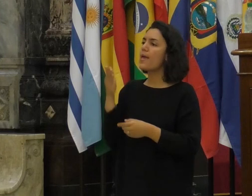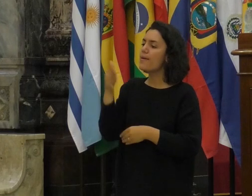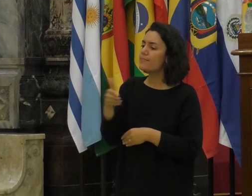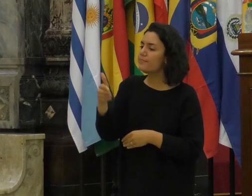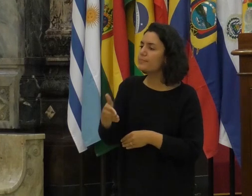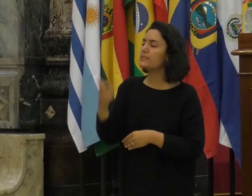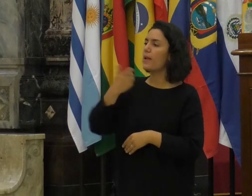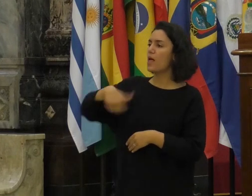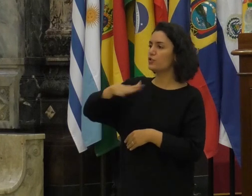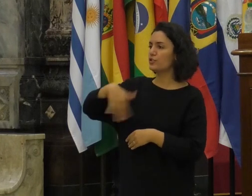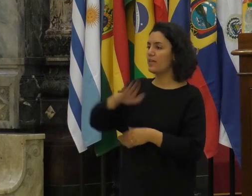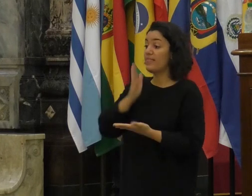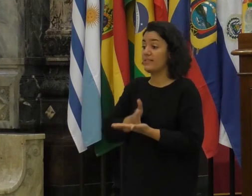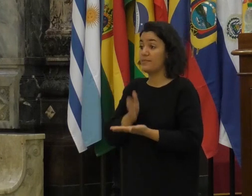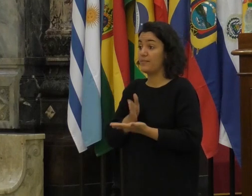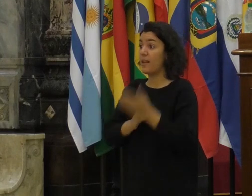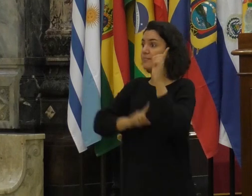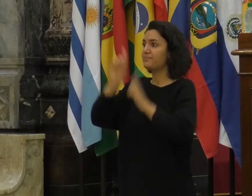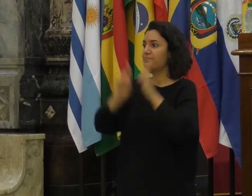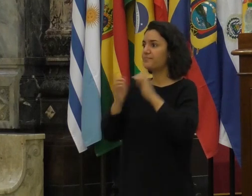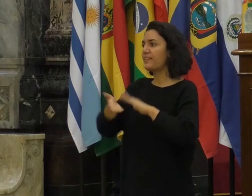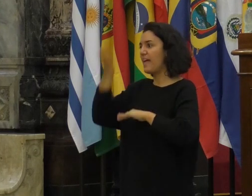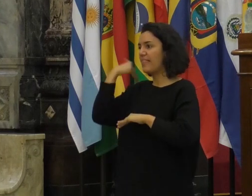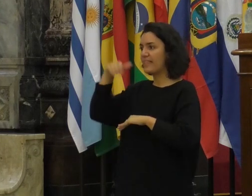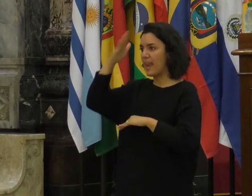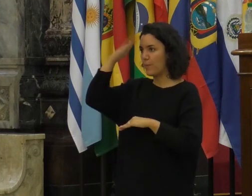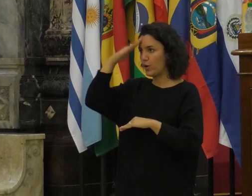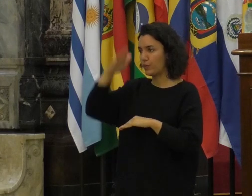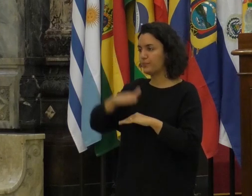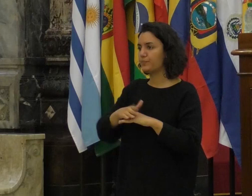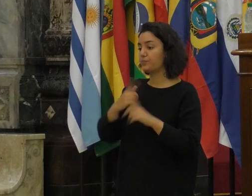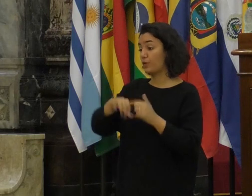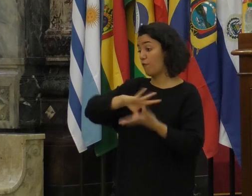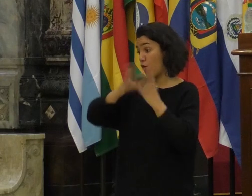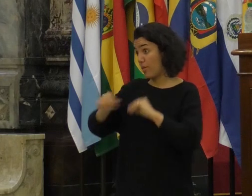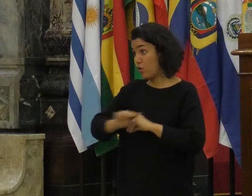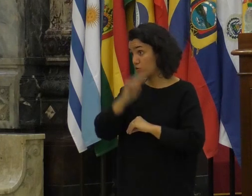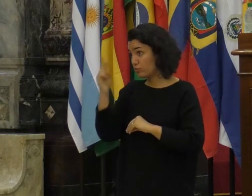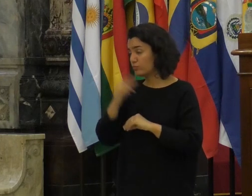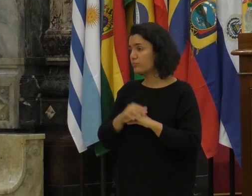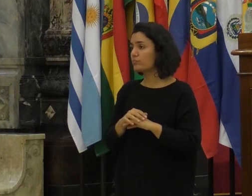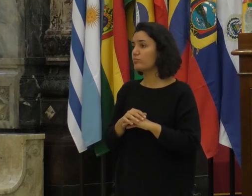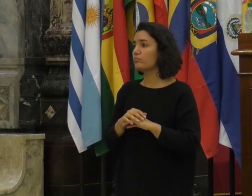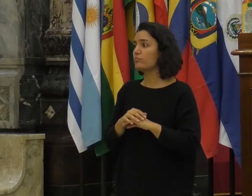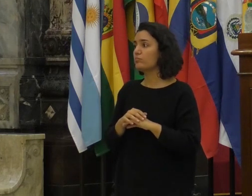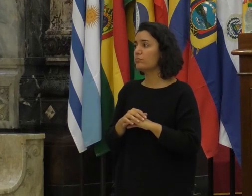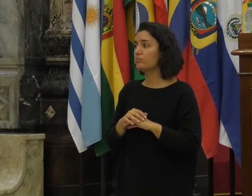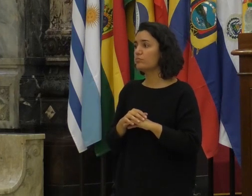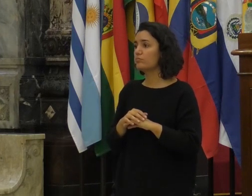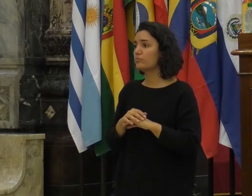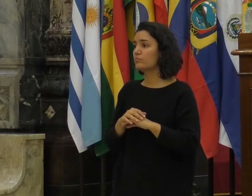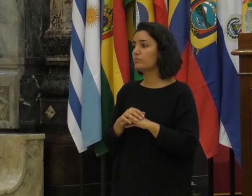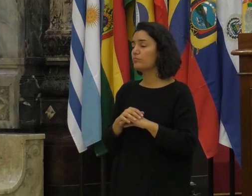particular desde la Universidad Napoleónica. El modo 2, la investigación,